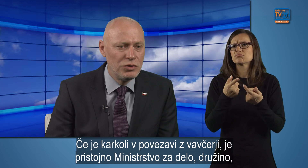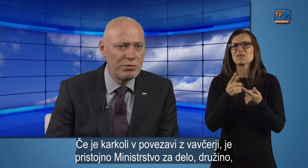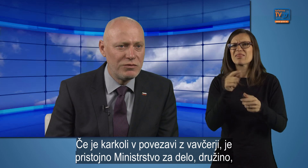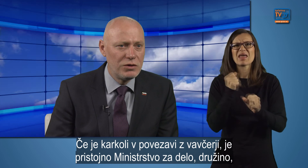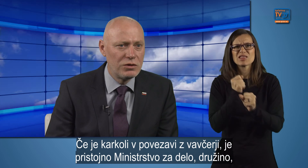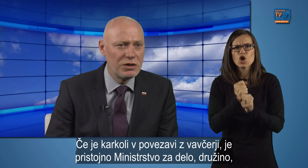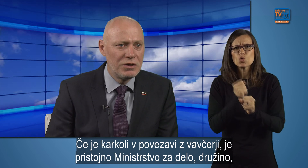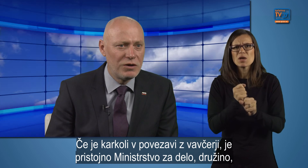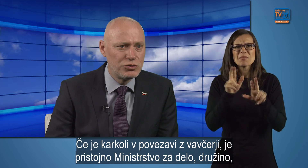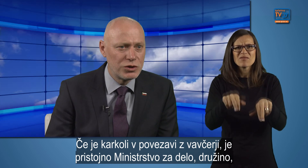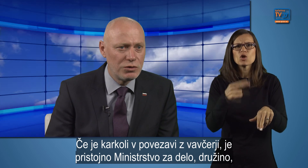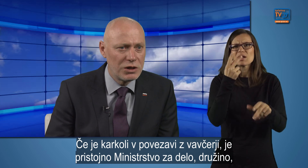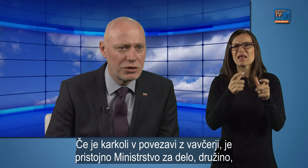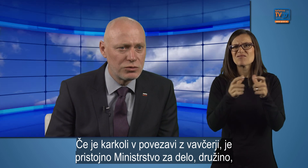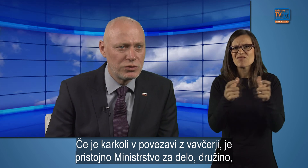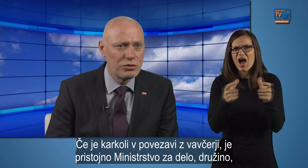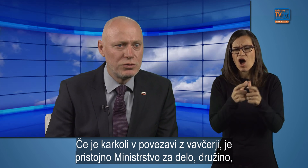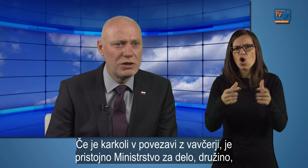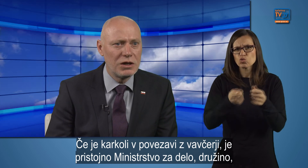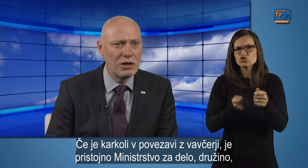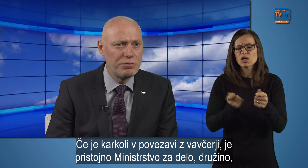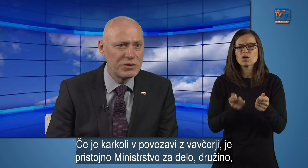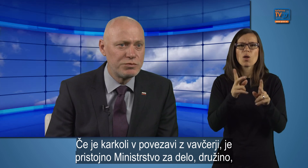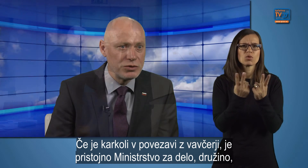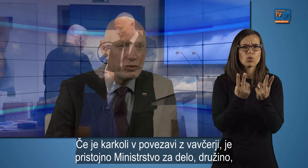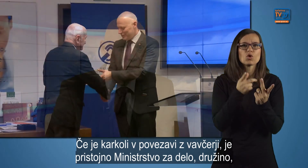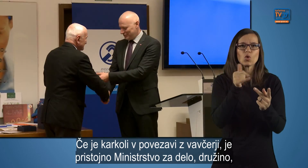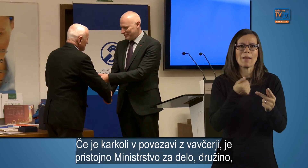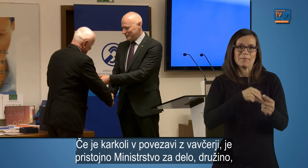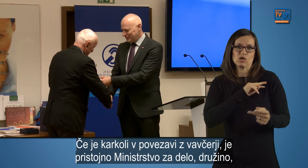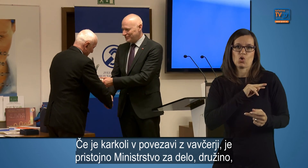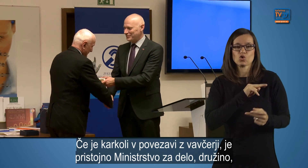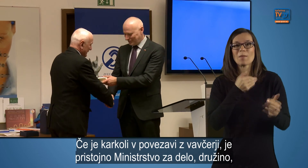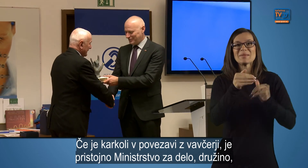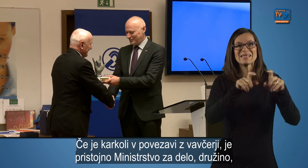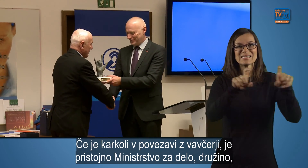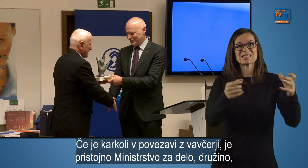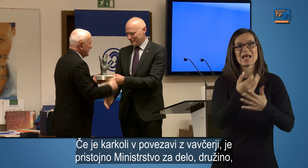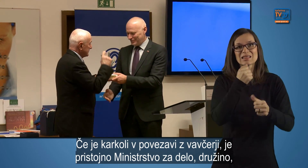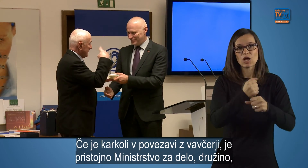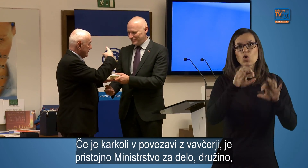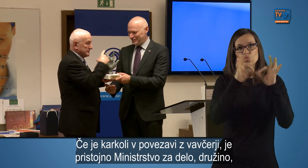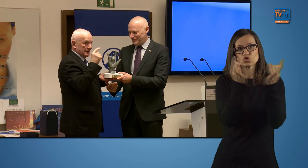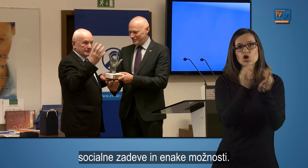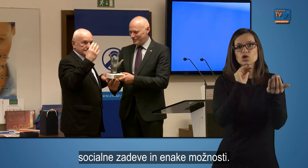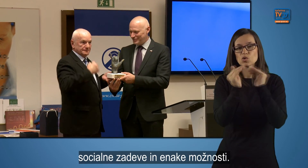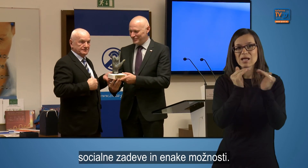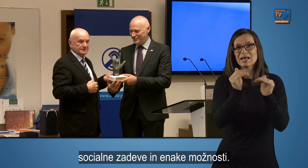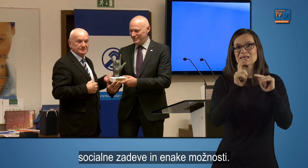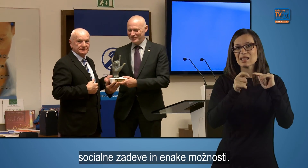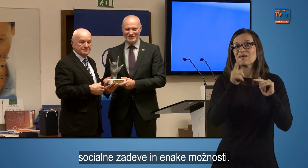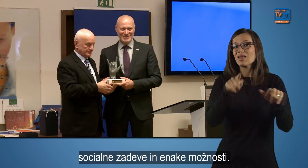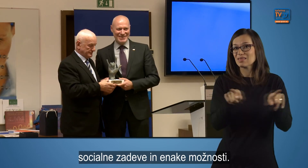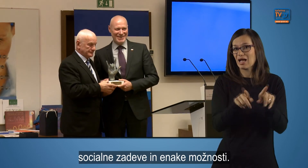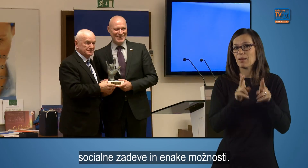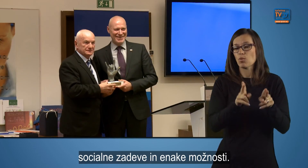ne deluje pravilno glede voucherjev ali karkoli tega, je pač pristojno ministrstvo za delo, družino, socialne zadeve